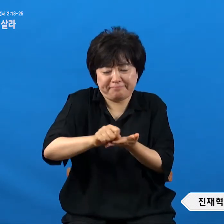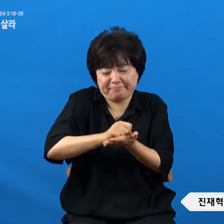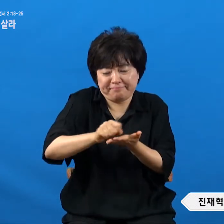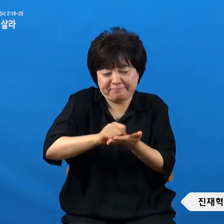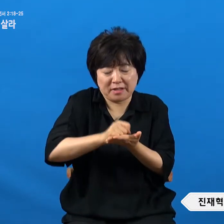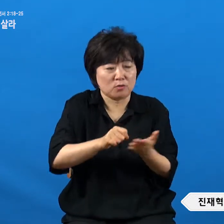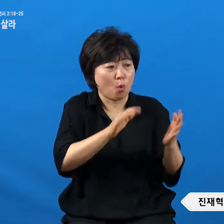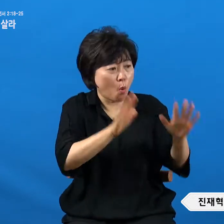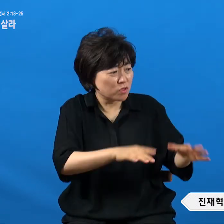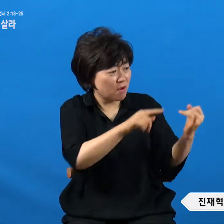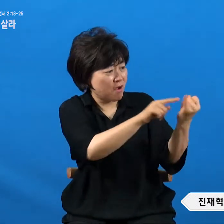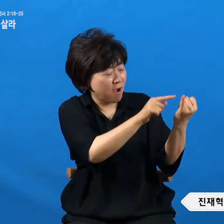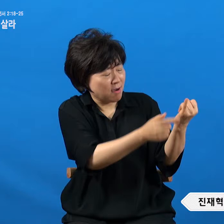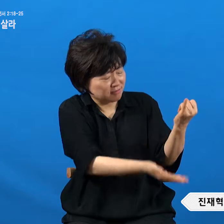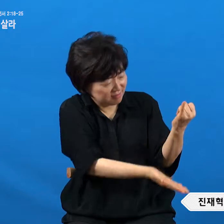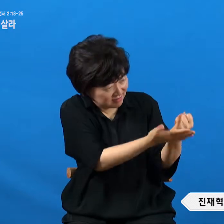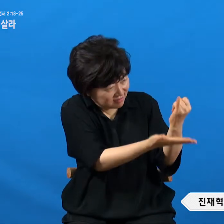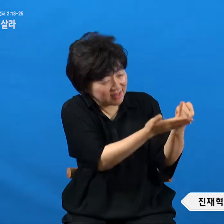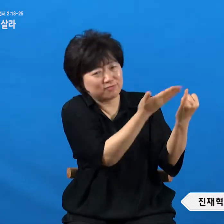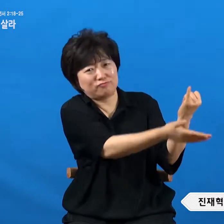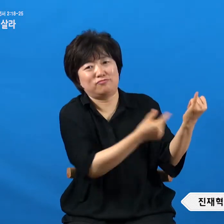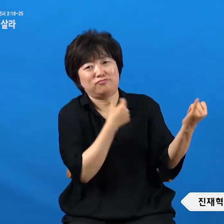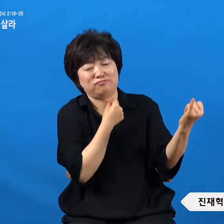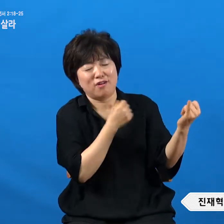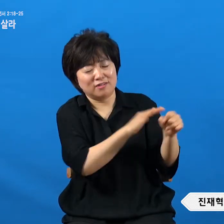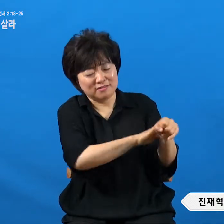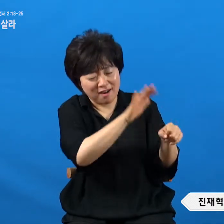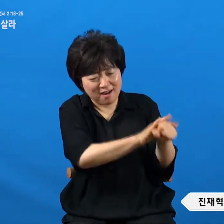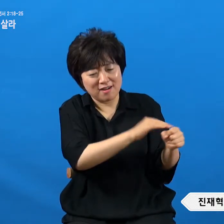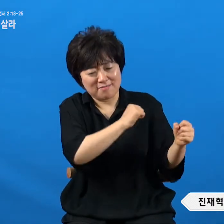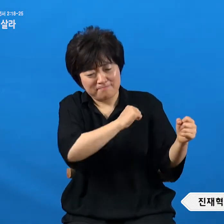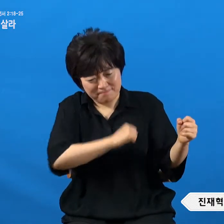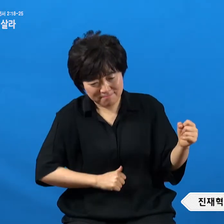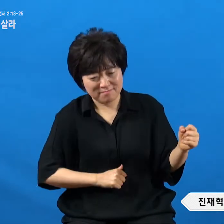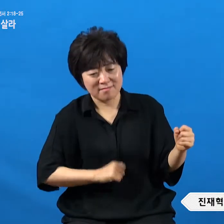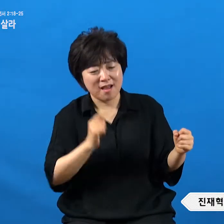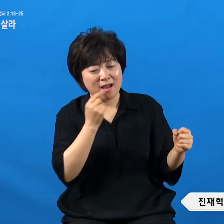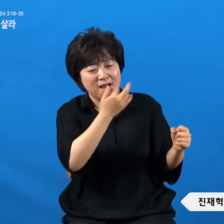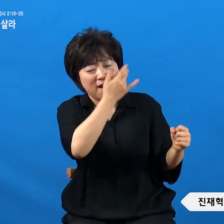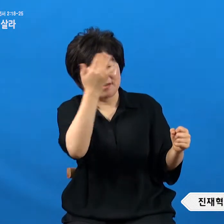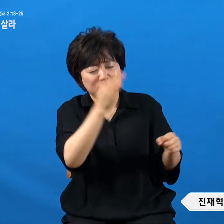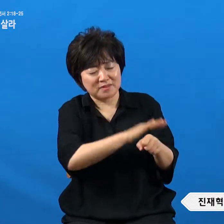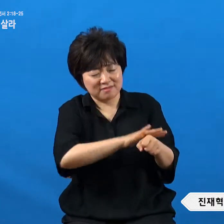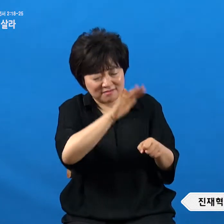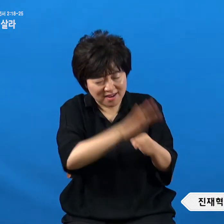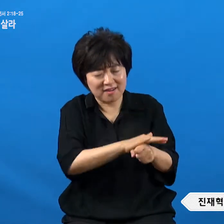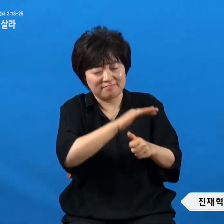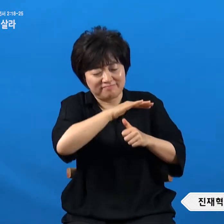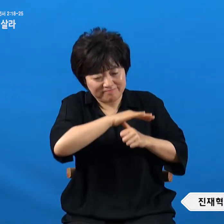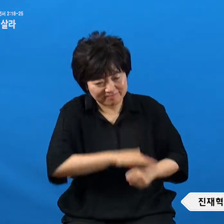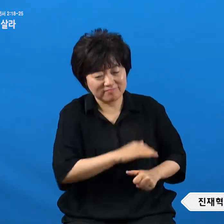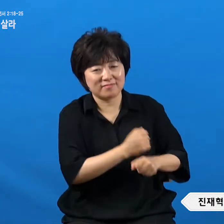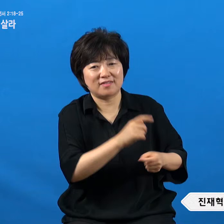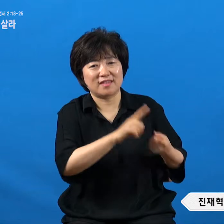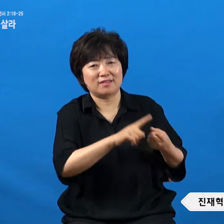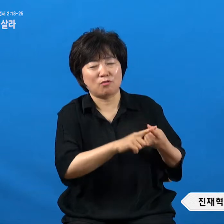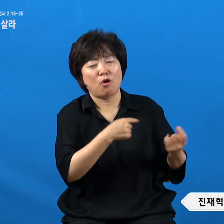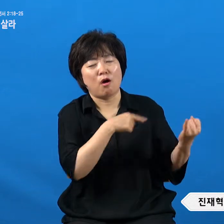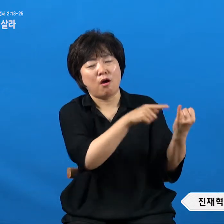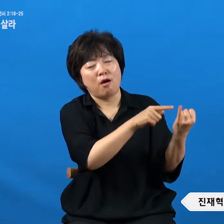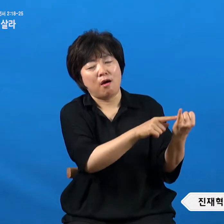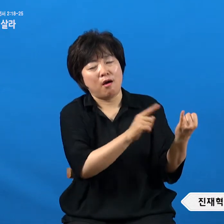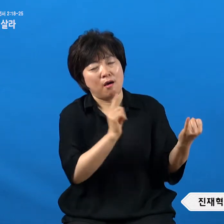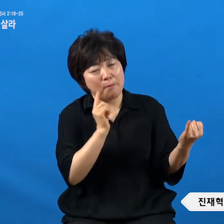편지를 써서 오늘 당신의 이런 상황 가운데 얼마나 잘 인내하고 아름답게 견뎌냈던 거를